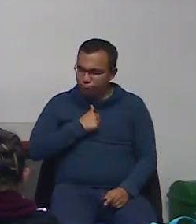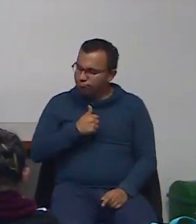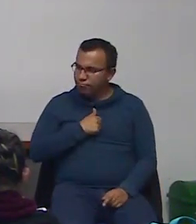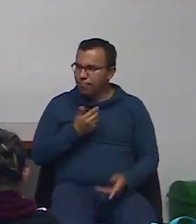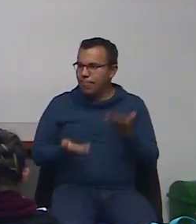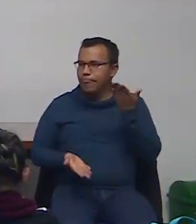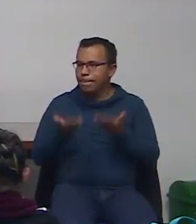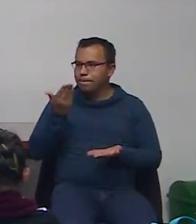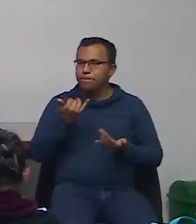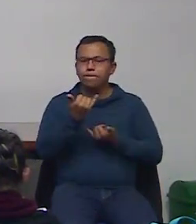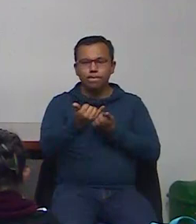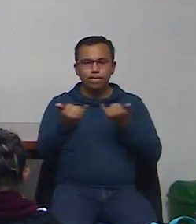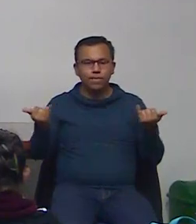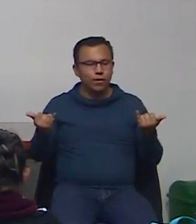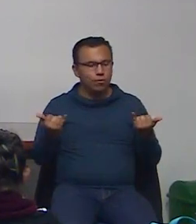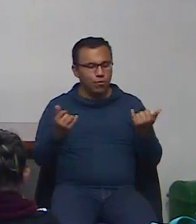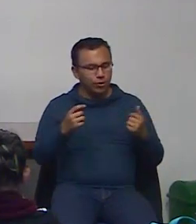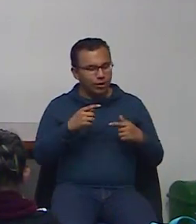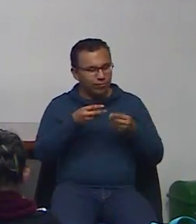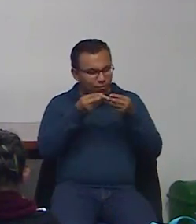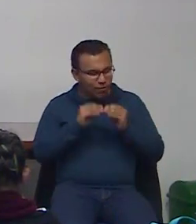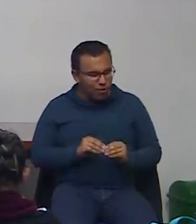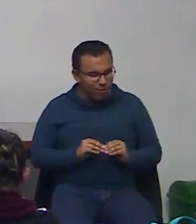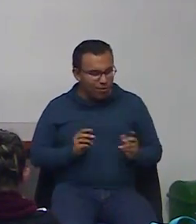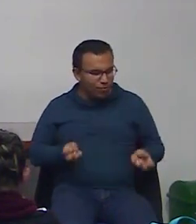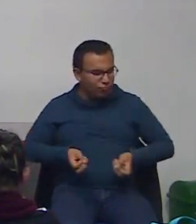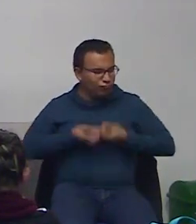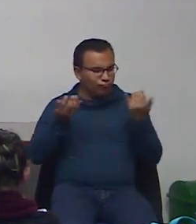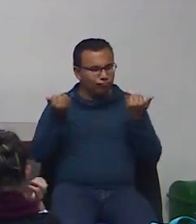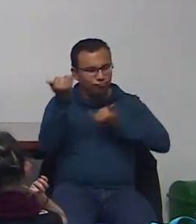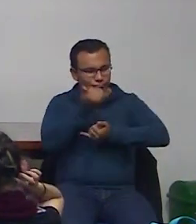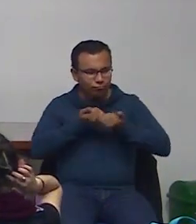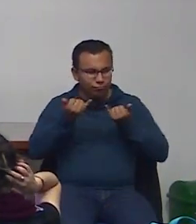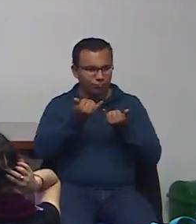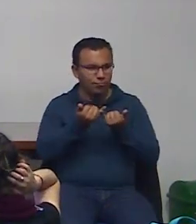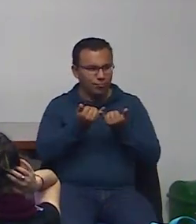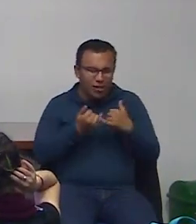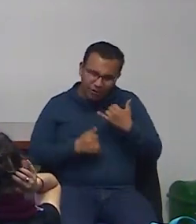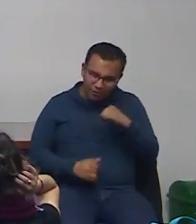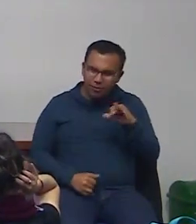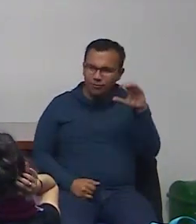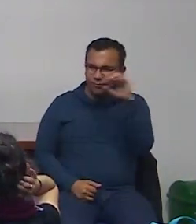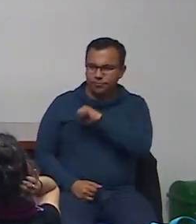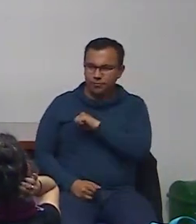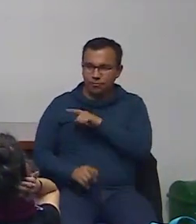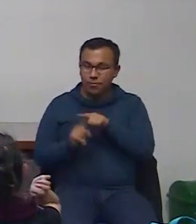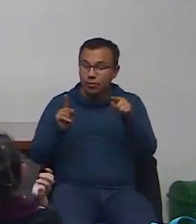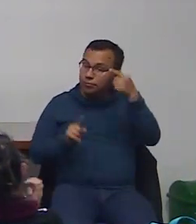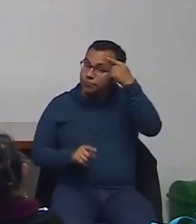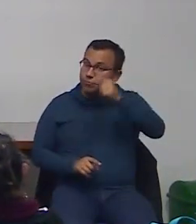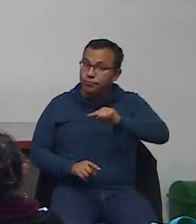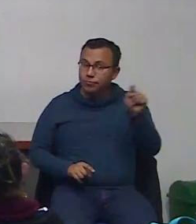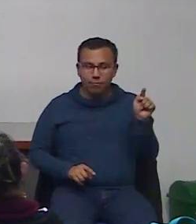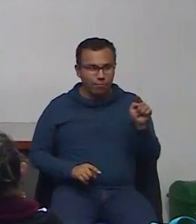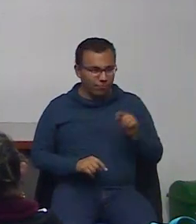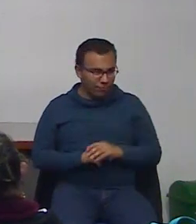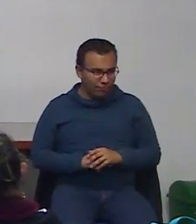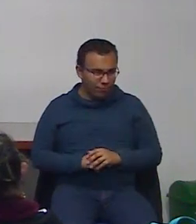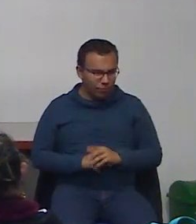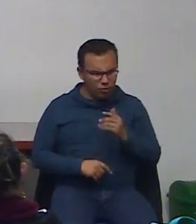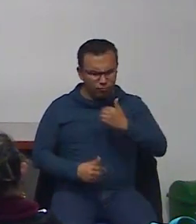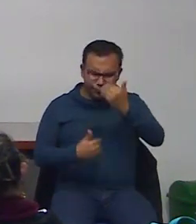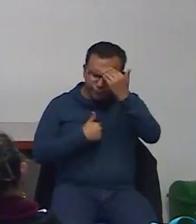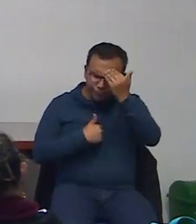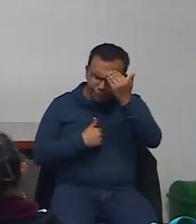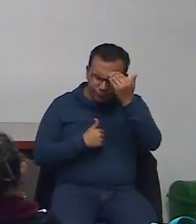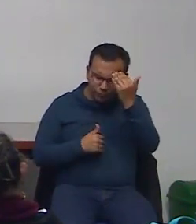Entonces todos nosotros tenemos una huella que es la que nos identifica que es esto lo que pasa es que no pensamos en eso y no somos conscientes